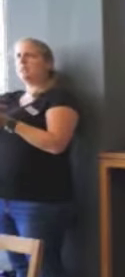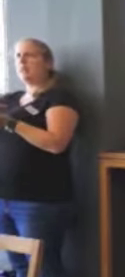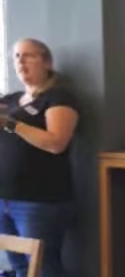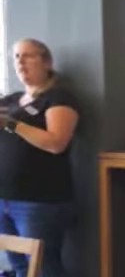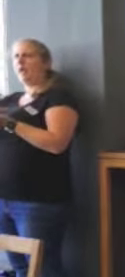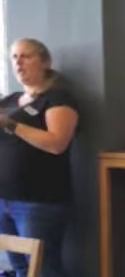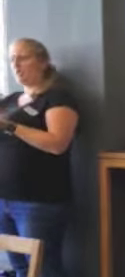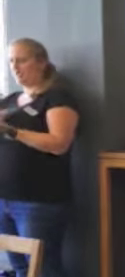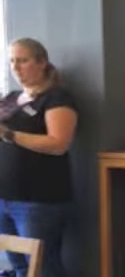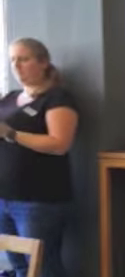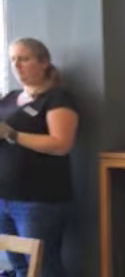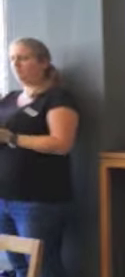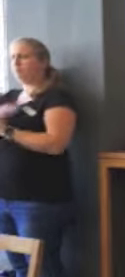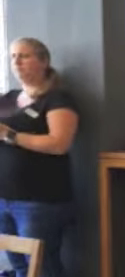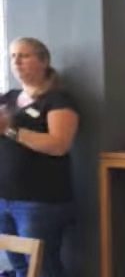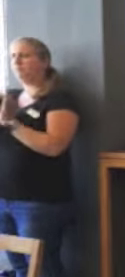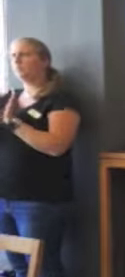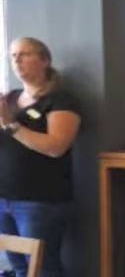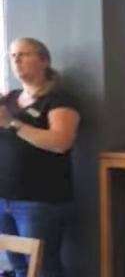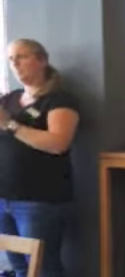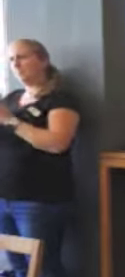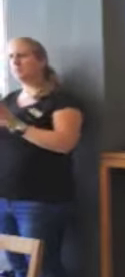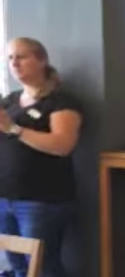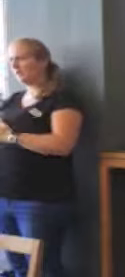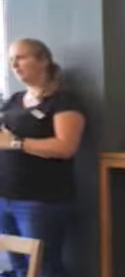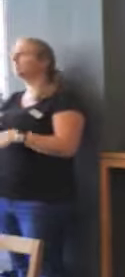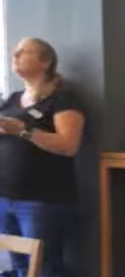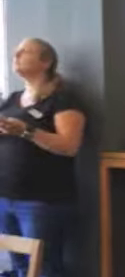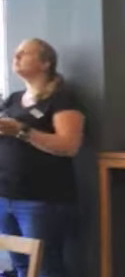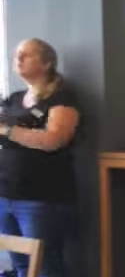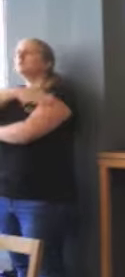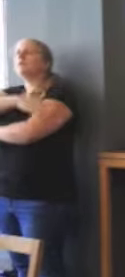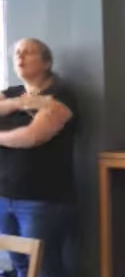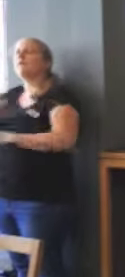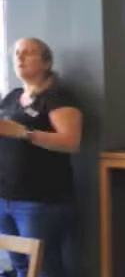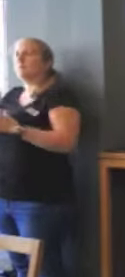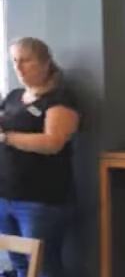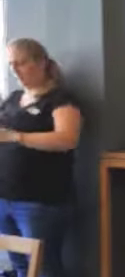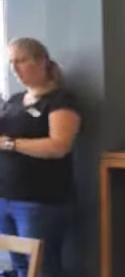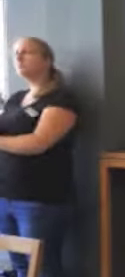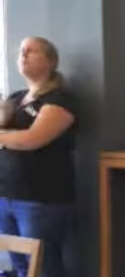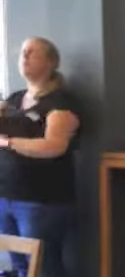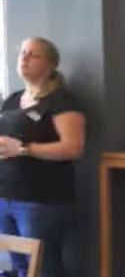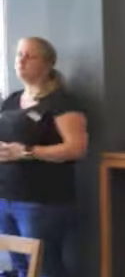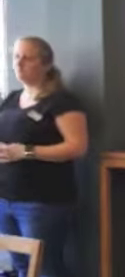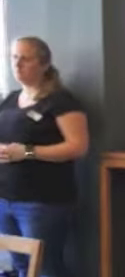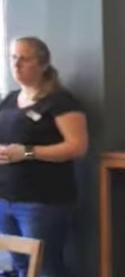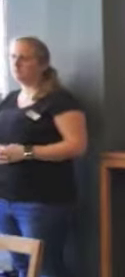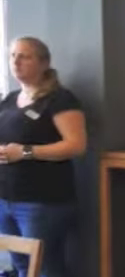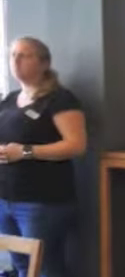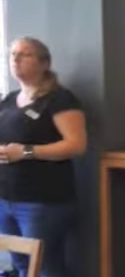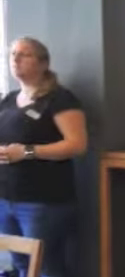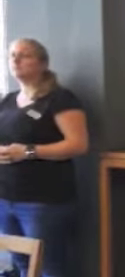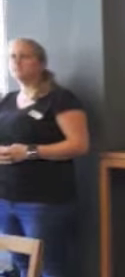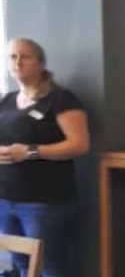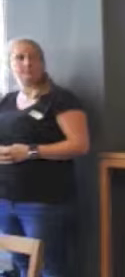inte gynnas av gruvsatsningarna. Och även att de svagaste grupperna ska få del av det här.